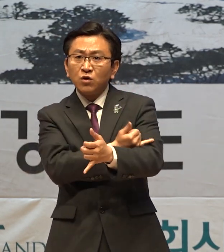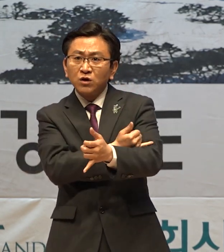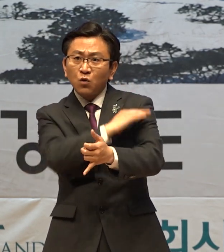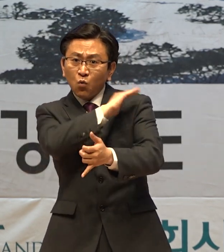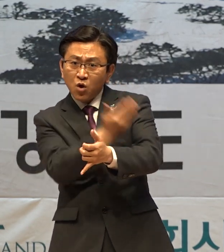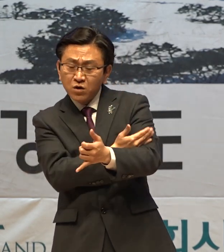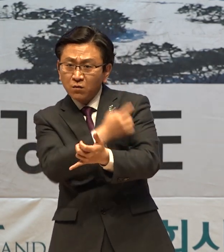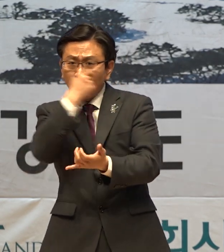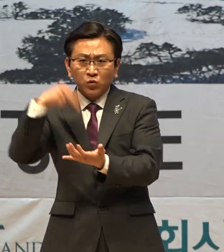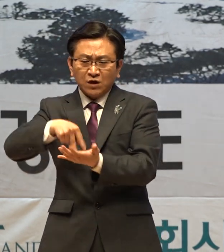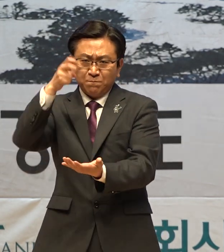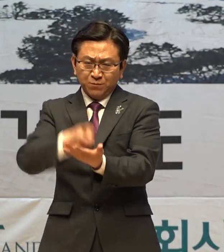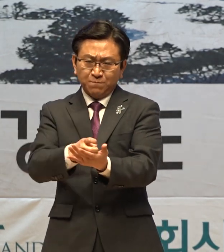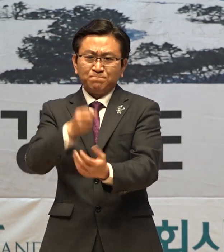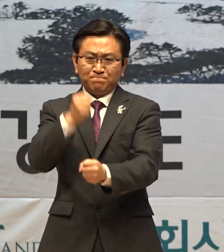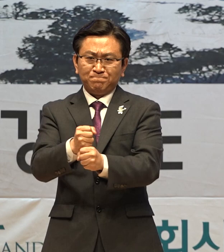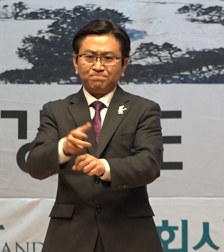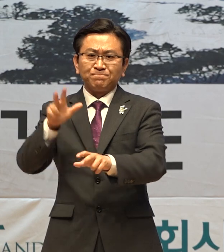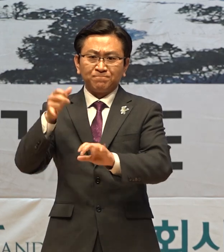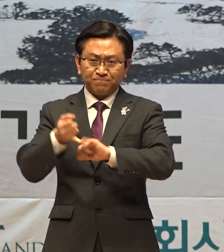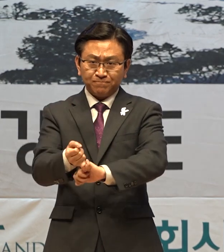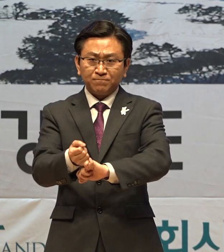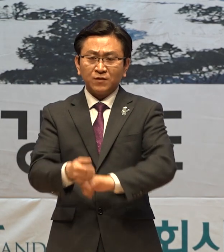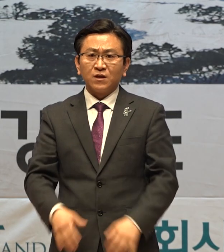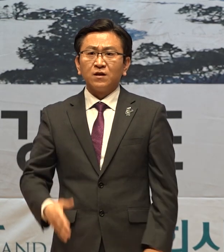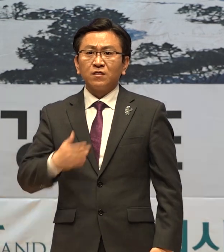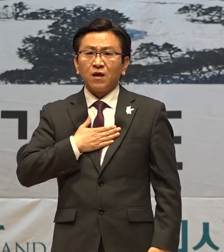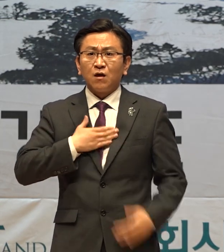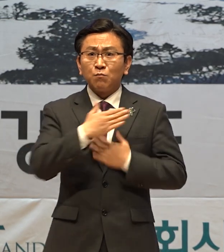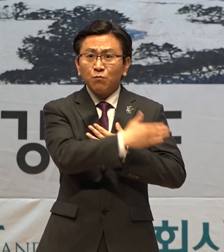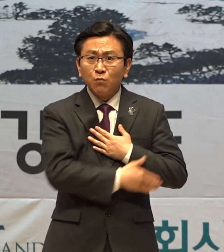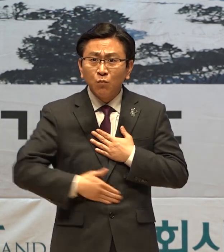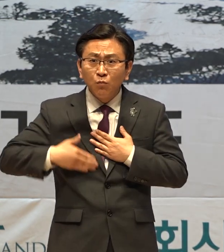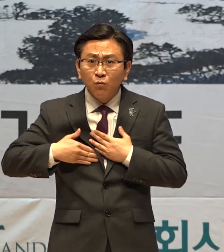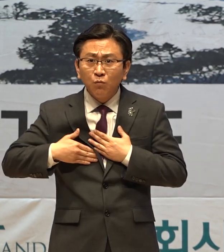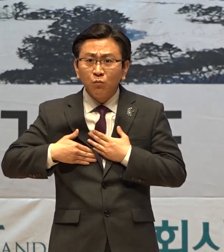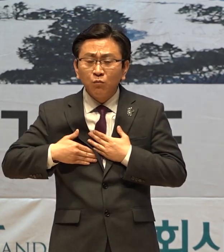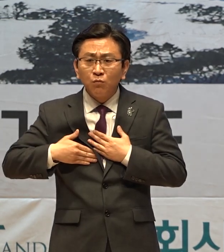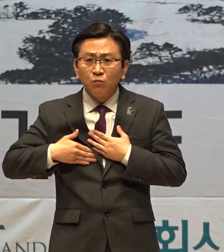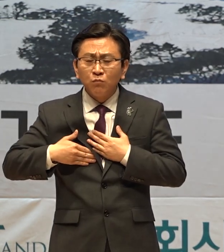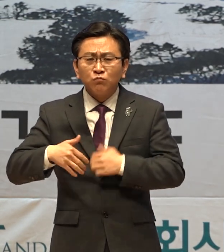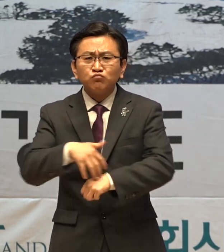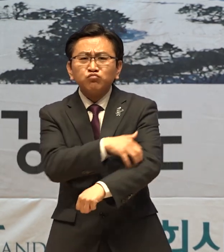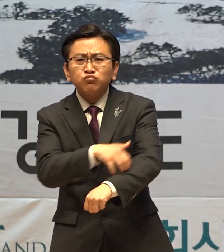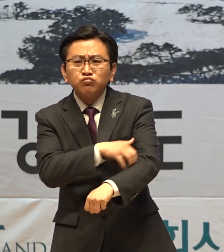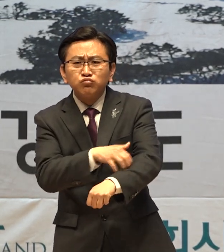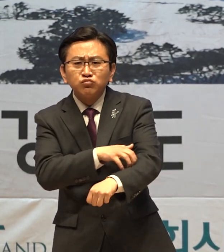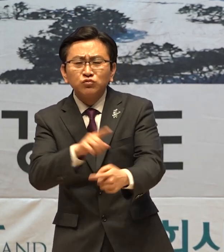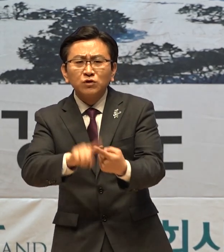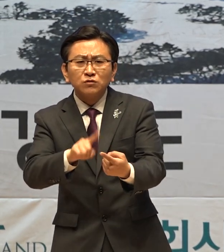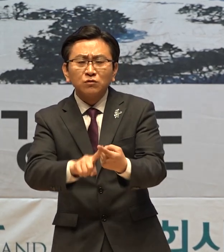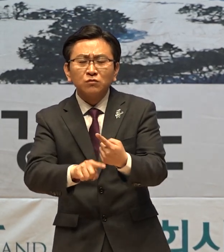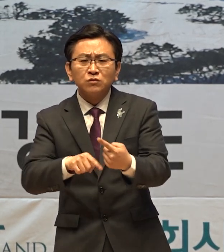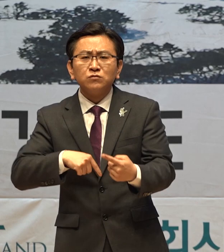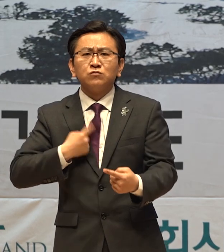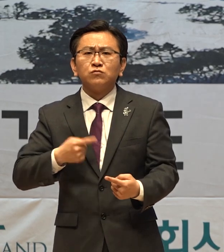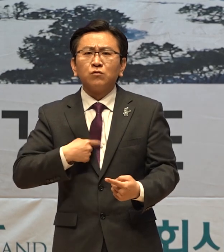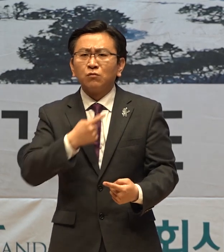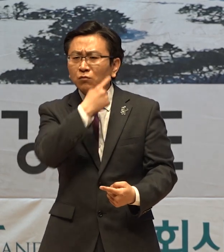권리보장법을 제정하겠습니다. 나의 몸이 얼마나 불편한가를